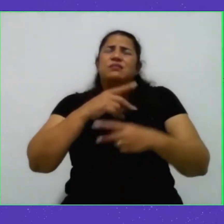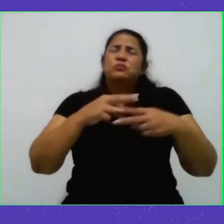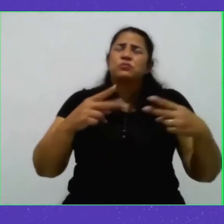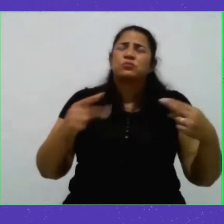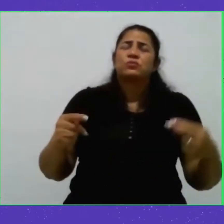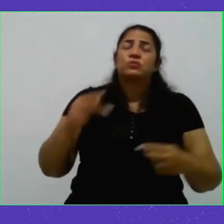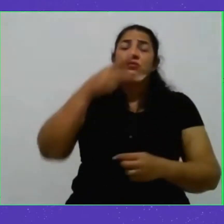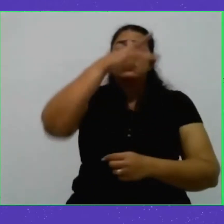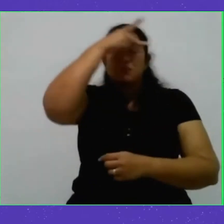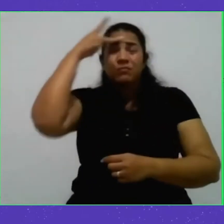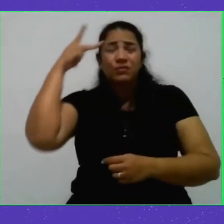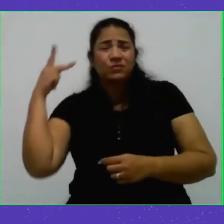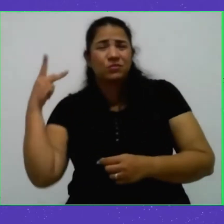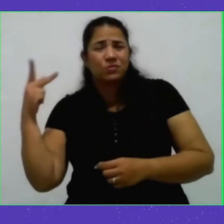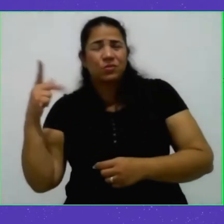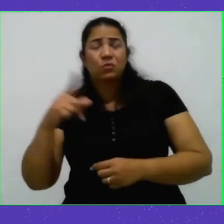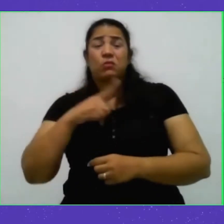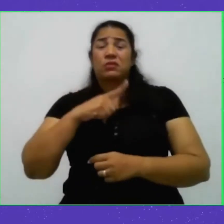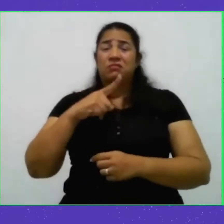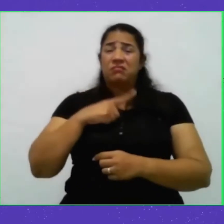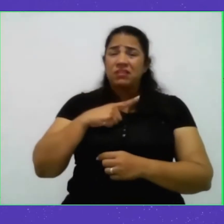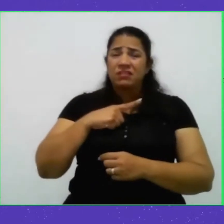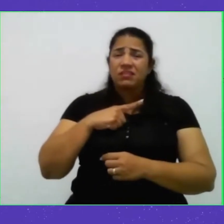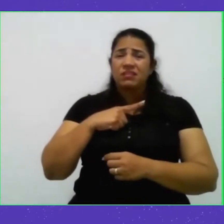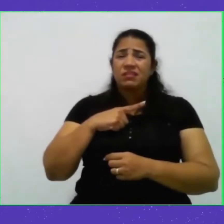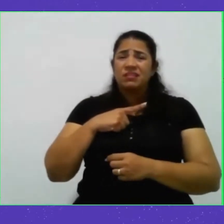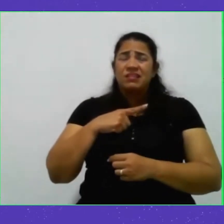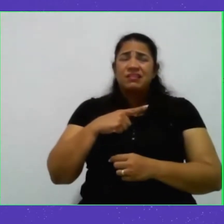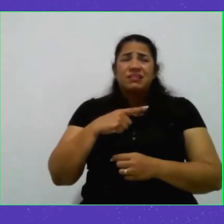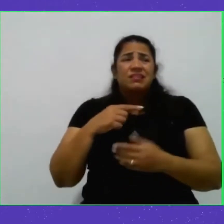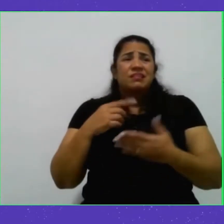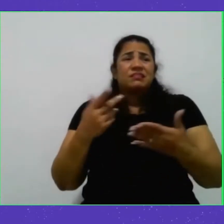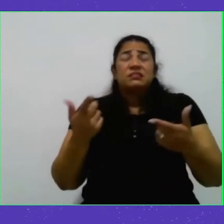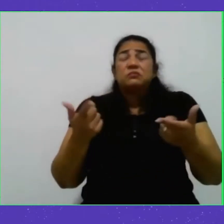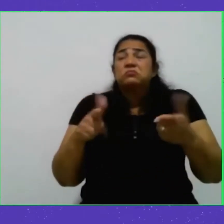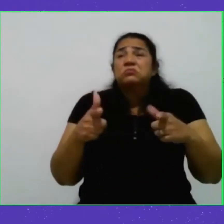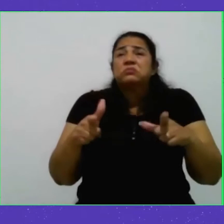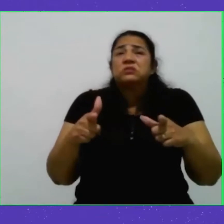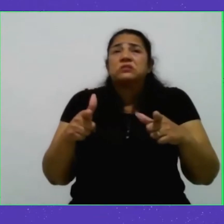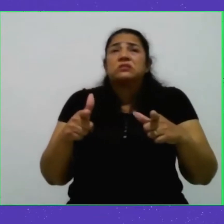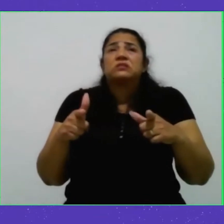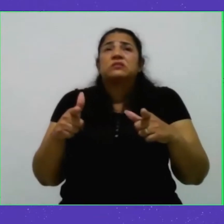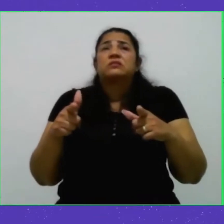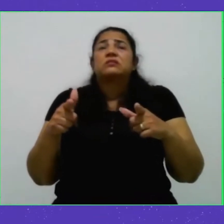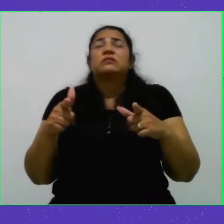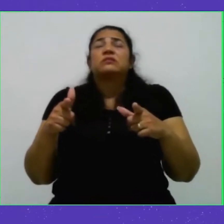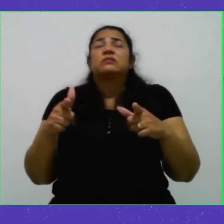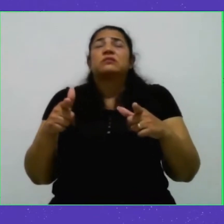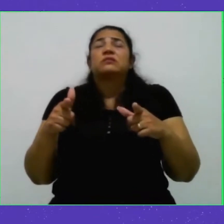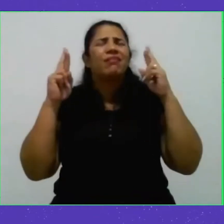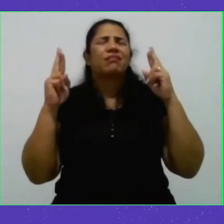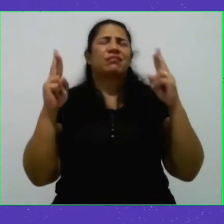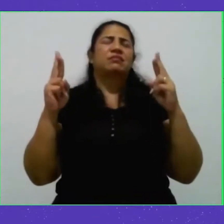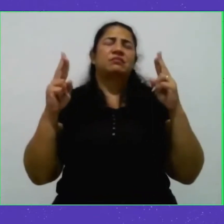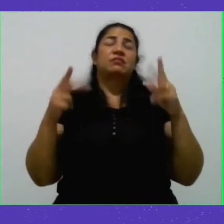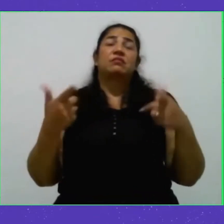a falta de alegria, a falta de paz, falta de segurança, falta de firmeza,